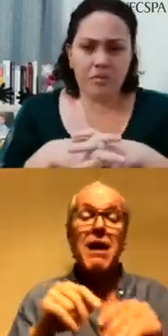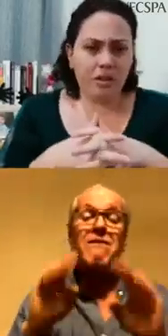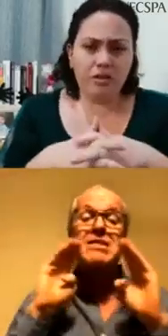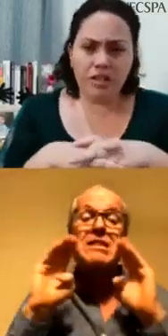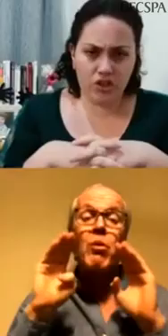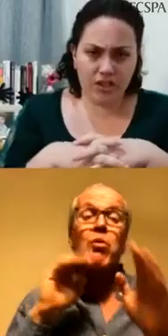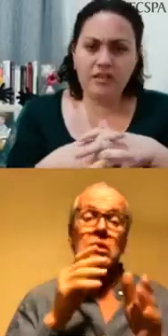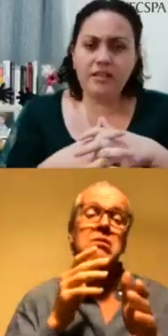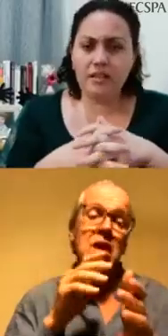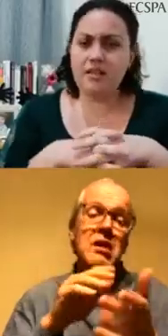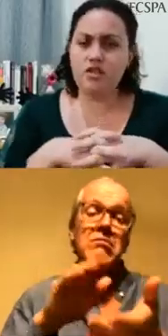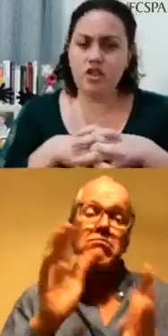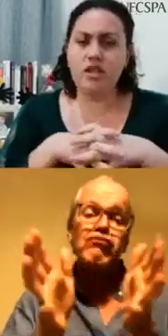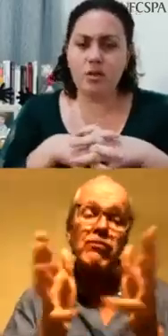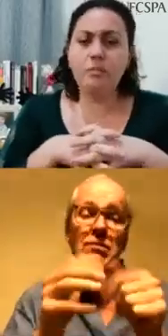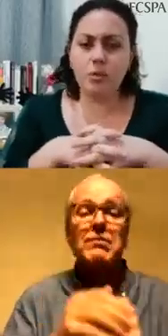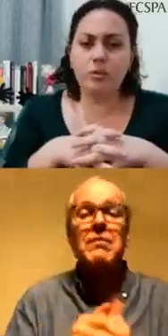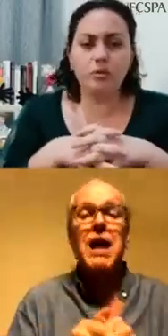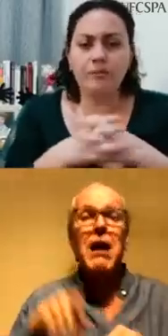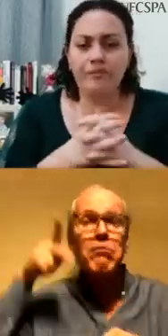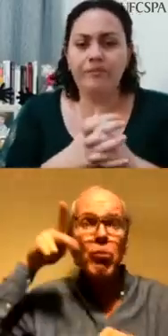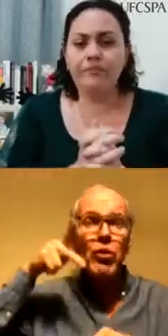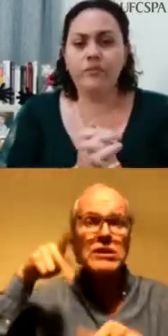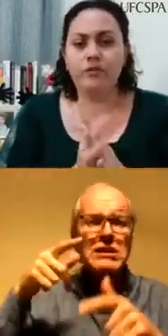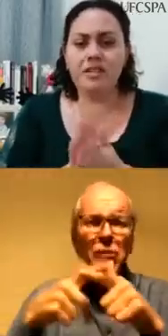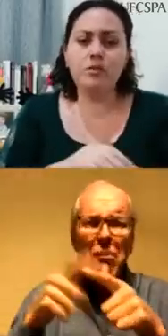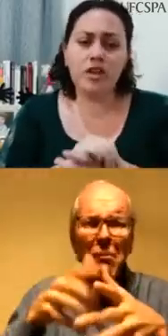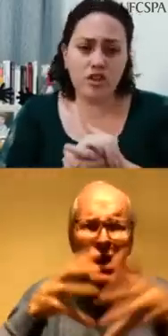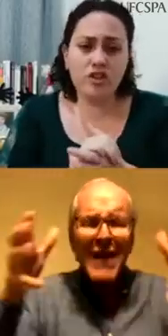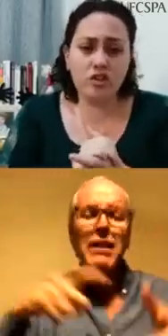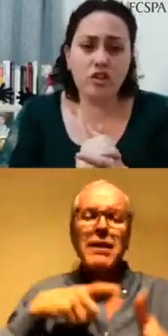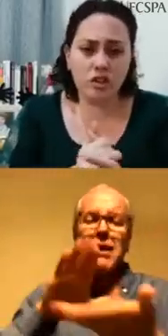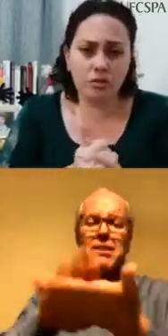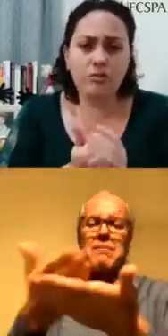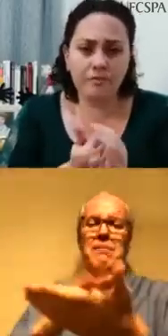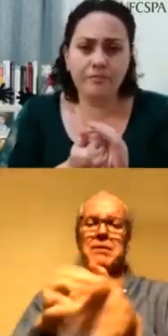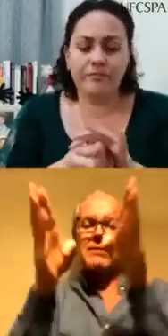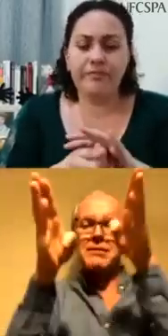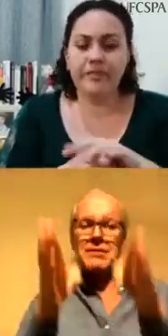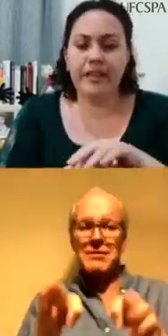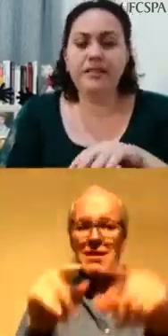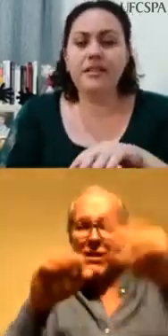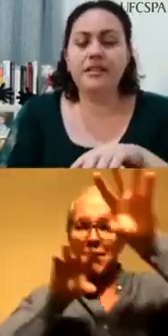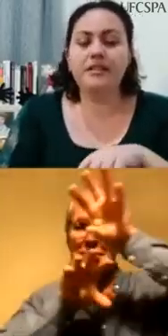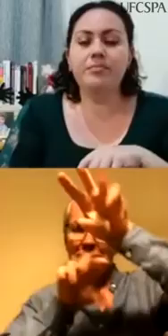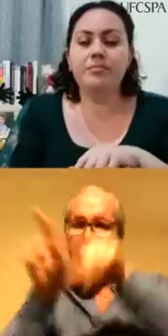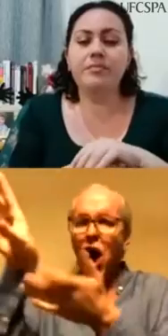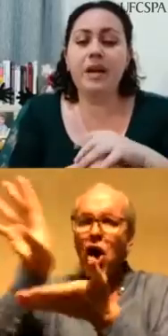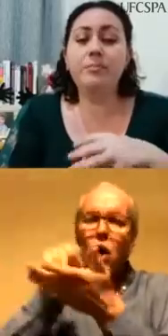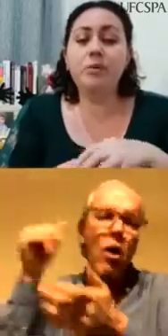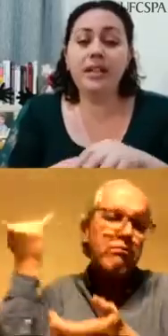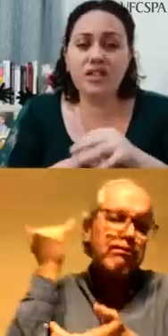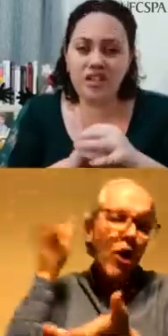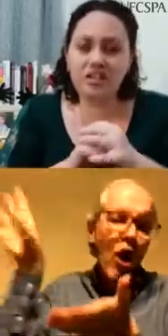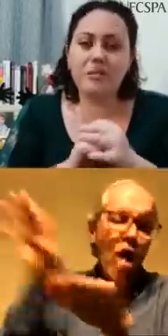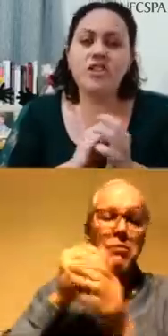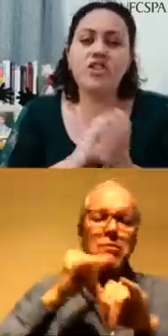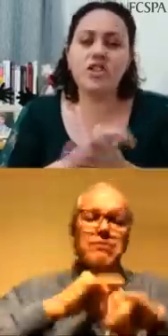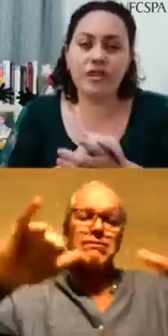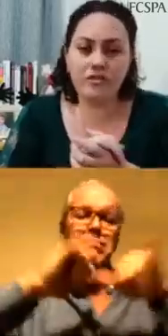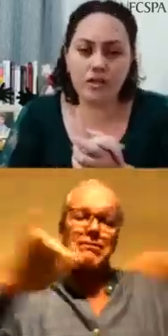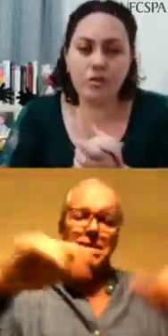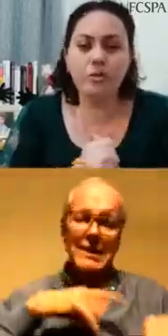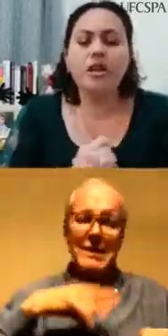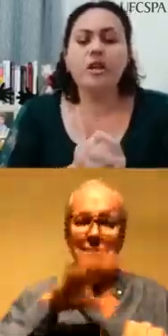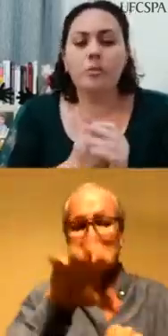Globo trabalha com legenda, né? Mas a gente tem um pouco. No Facebook a gente tem tido, né? Na política também a